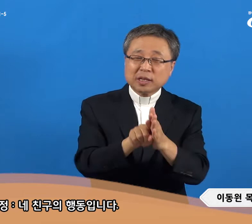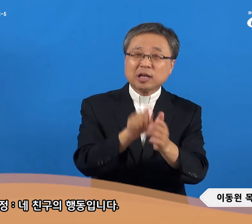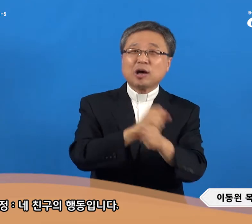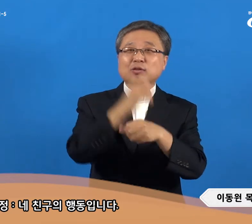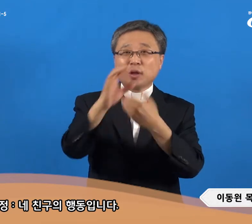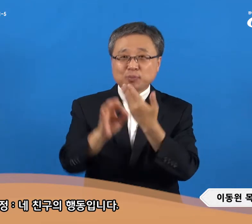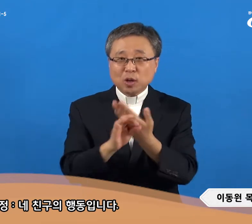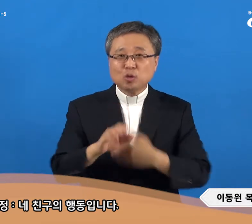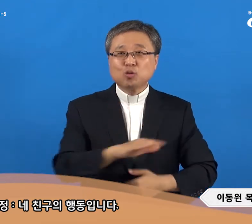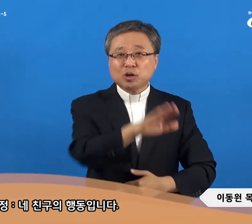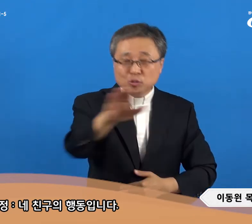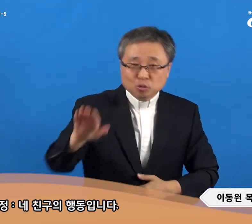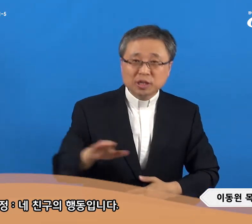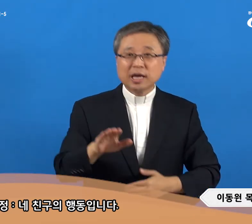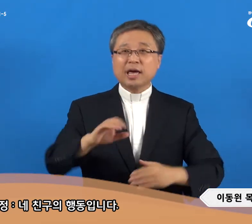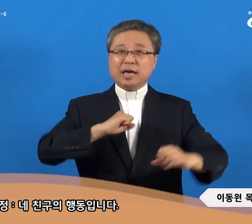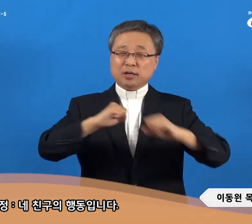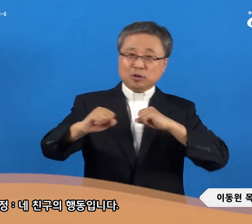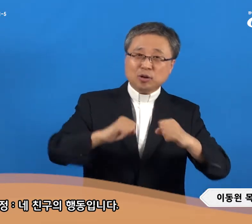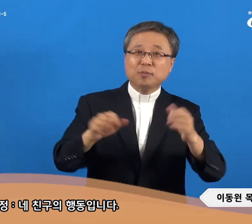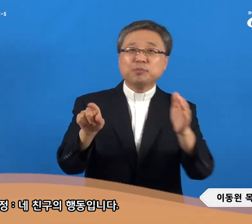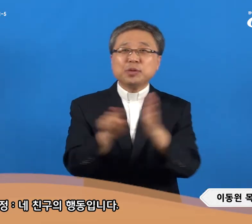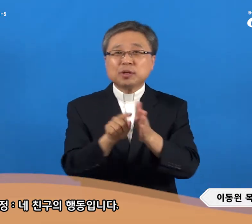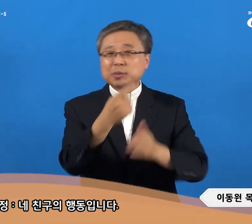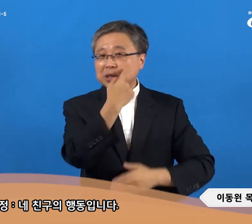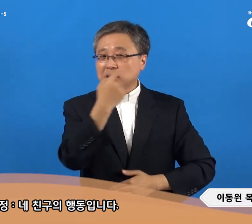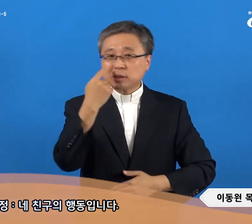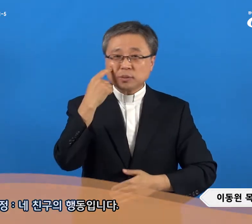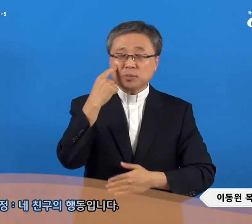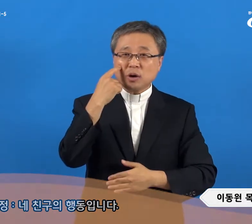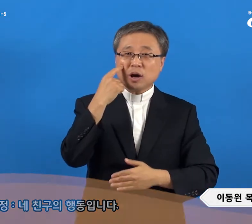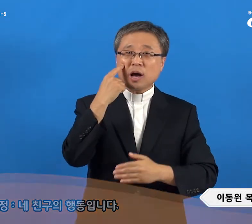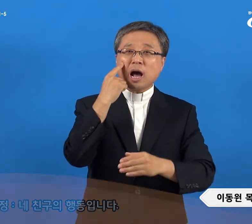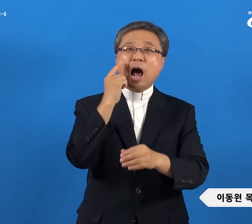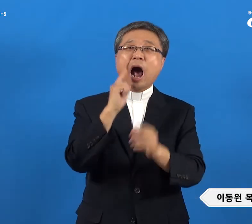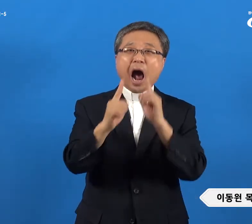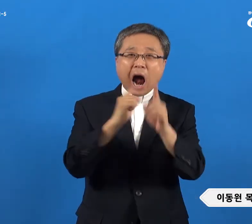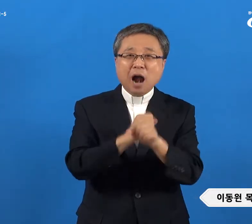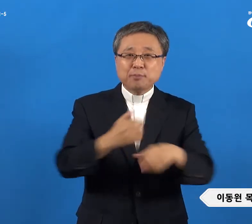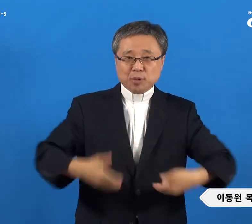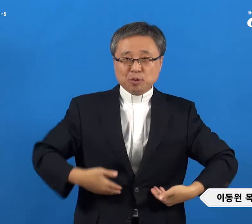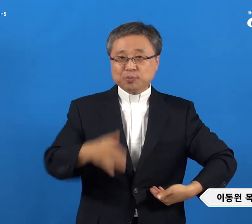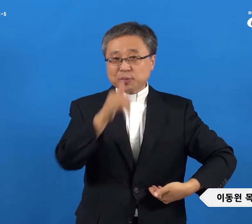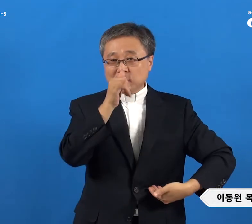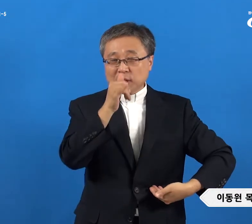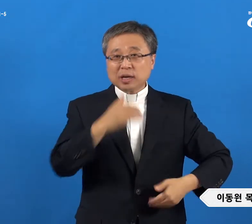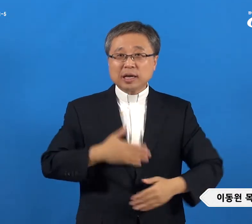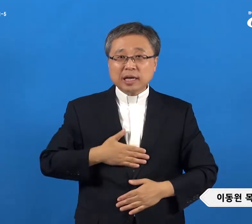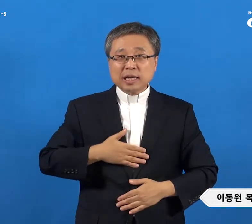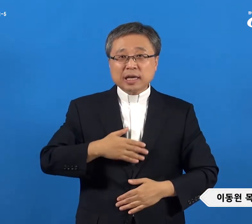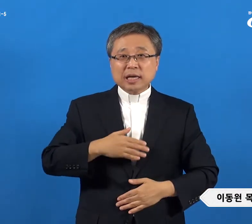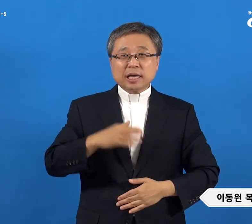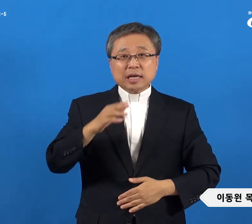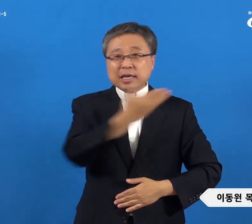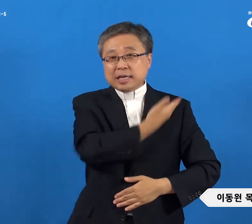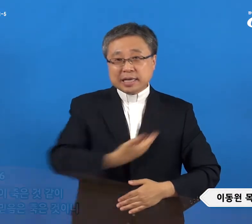우리는 우리의 행동으로 믿음을 증명할 필요가 있습니다. 야고보서가 그것을 가르치지 않았나요? 자, 야고보